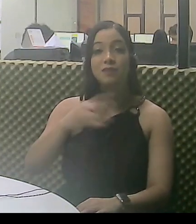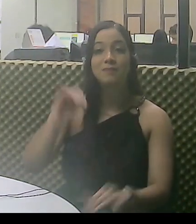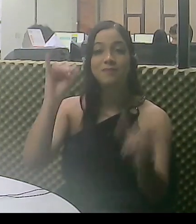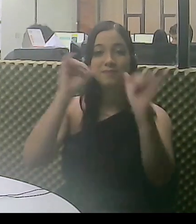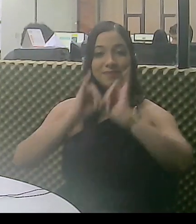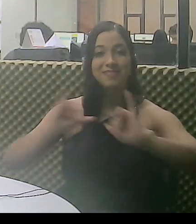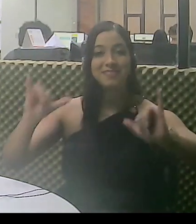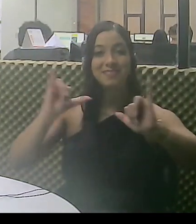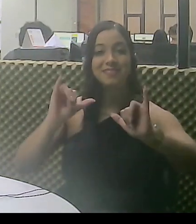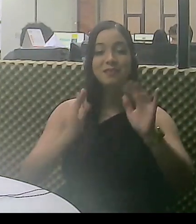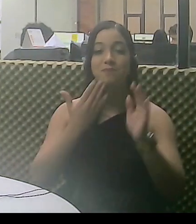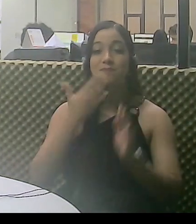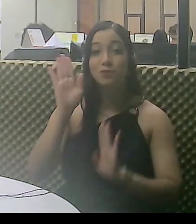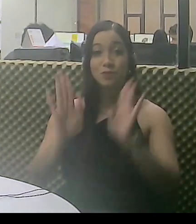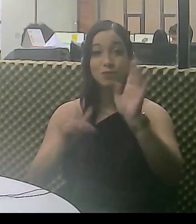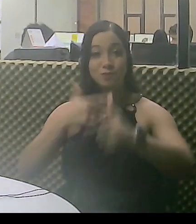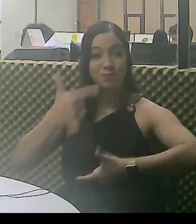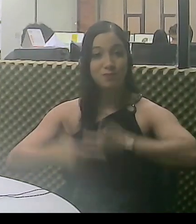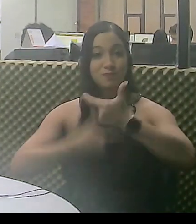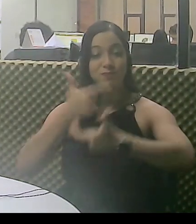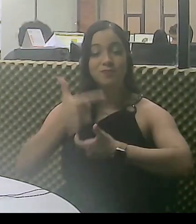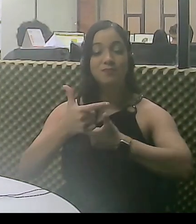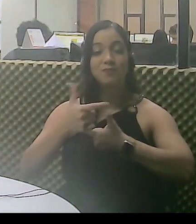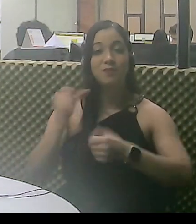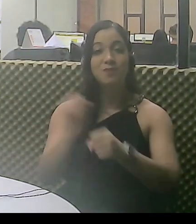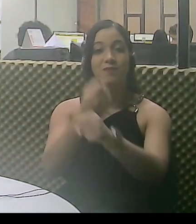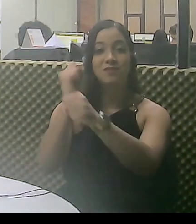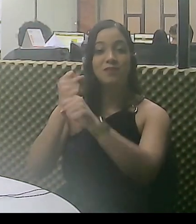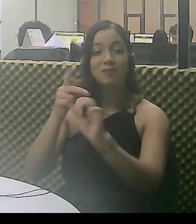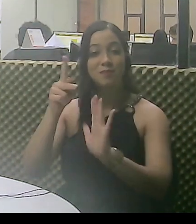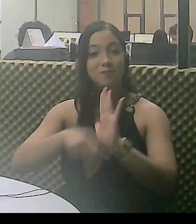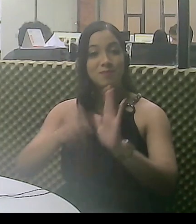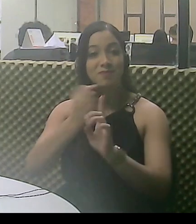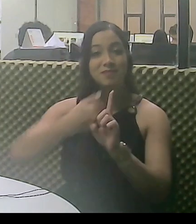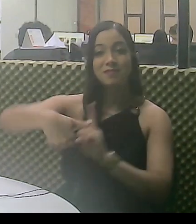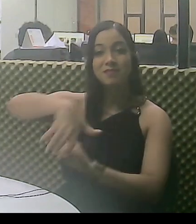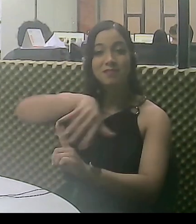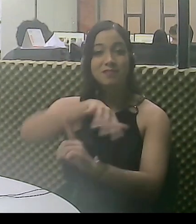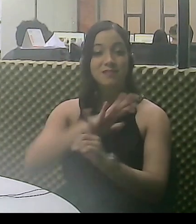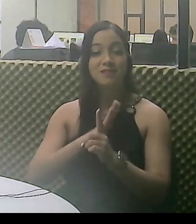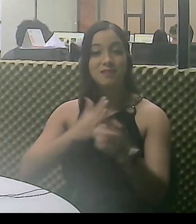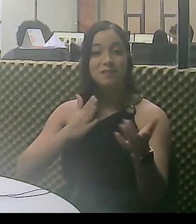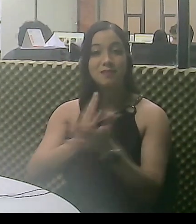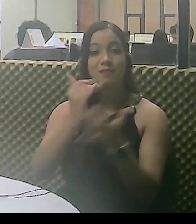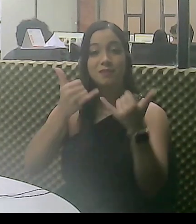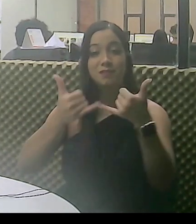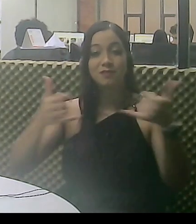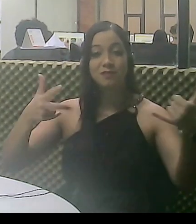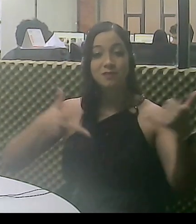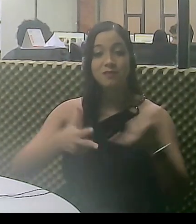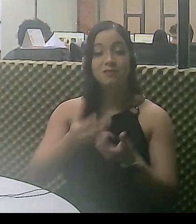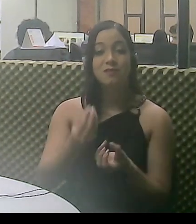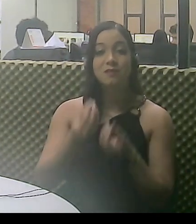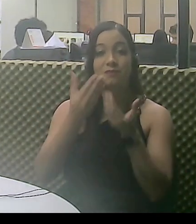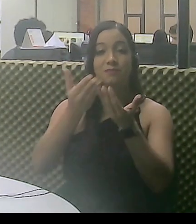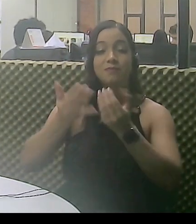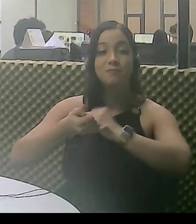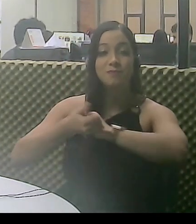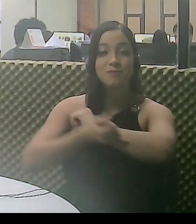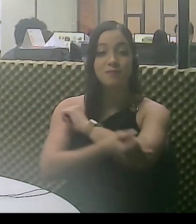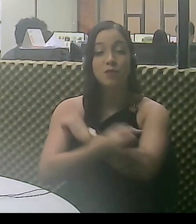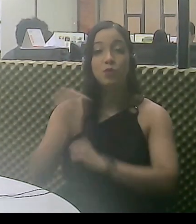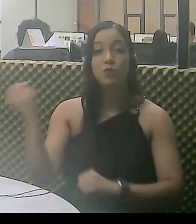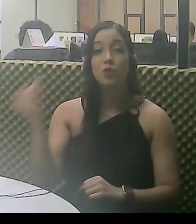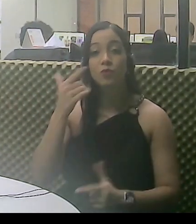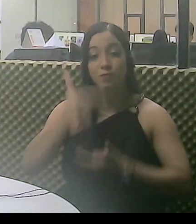anúncios envolvendo ordens de serviço para execução de obras e projetos sociais e inaugurações, com entrega de infraestruturas e